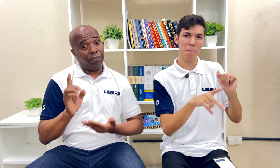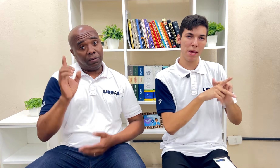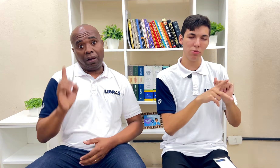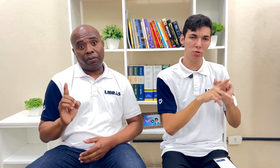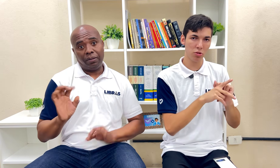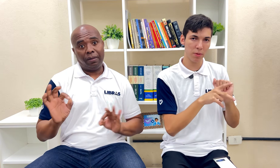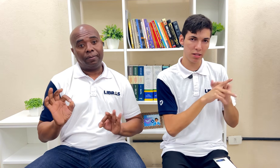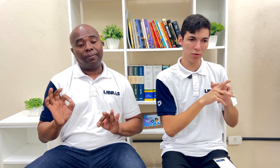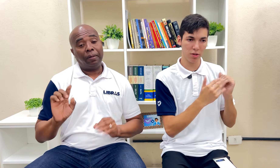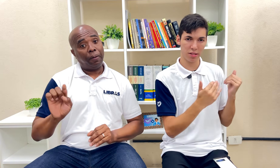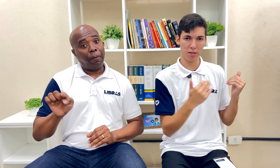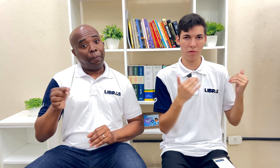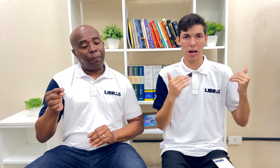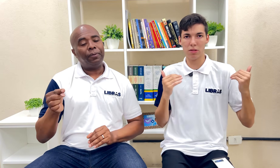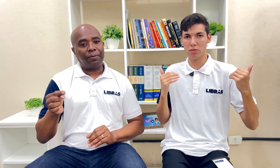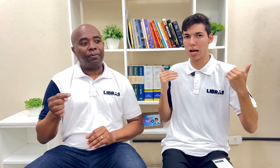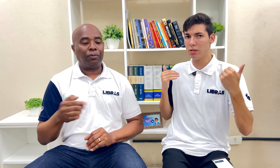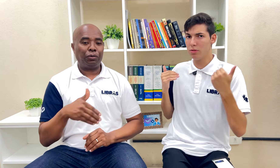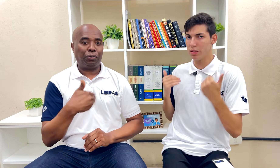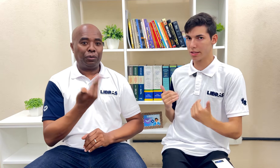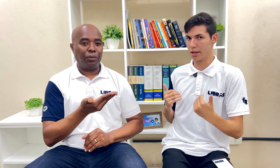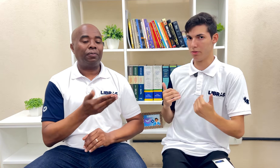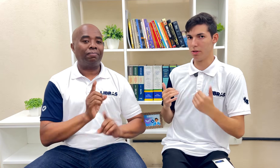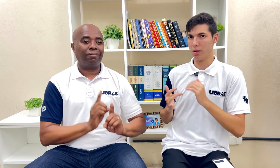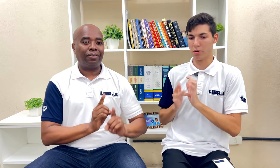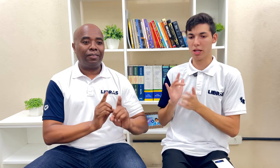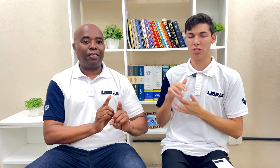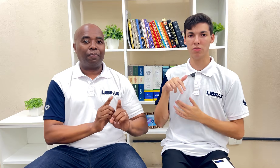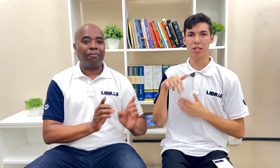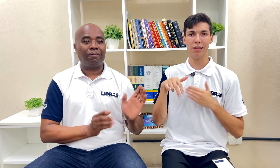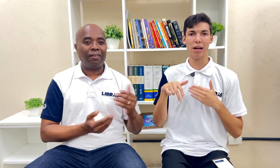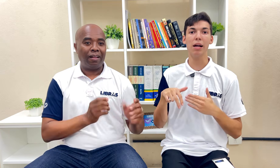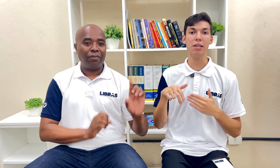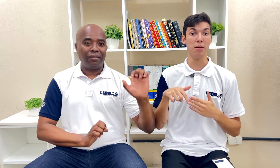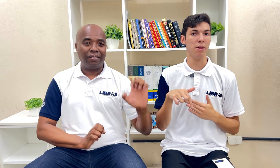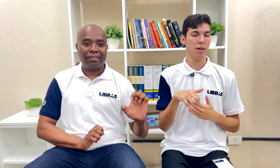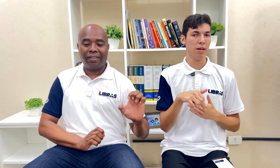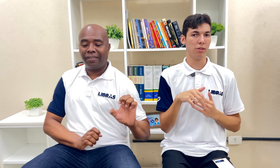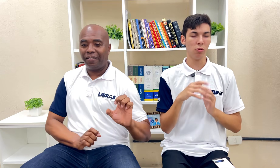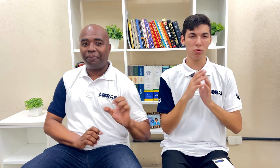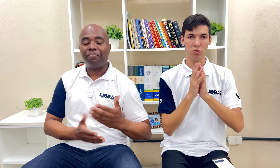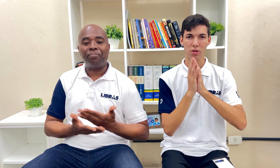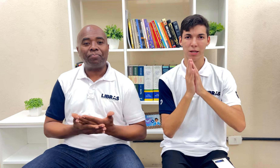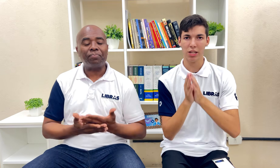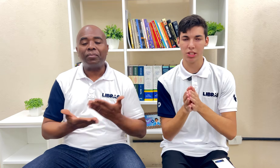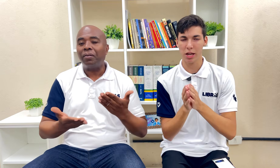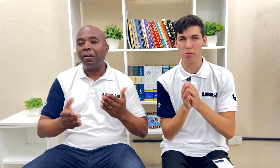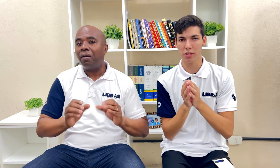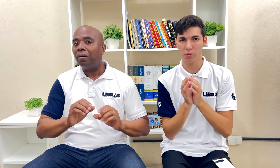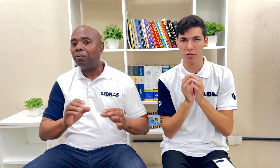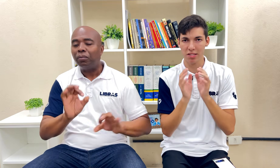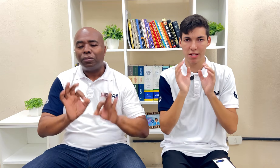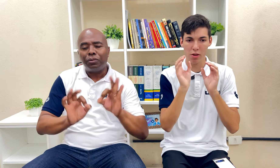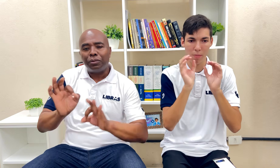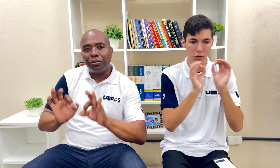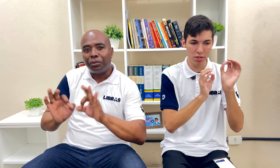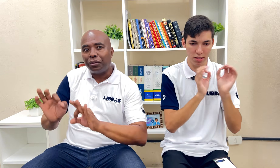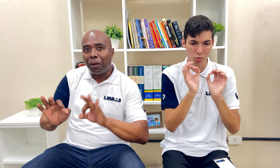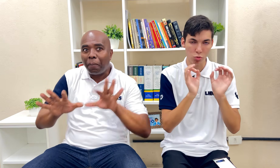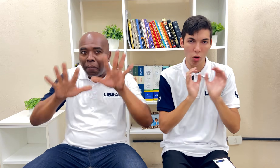Pedro e os outros pescadores que estão virados do lado esquerdo, porque Jesus já está aqui. Então a construção imagética é importante para vocês terem uma noção, um